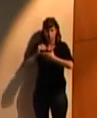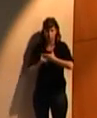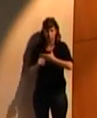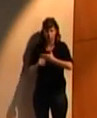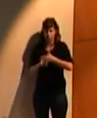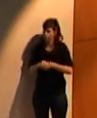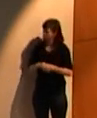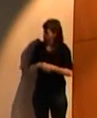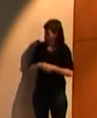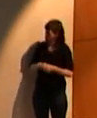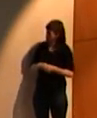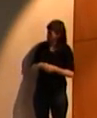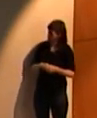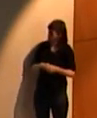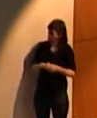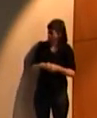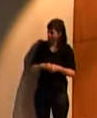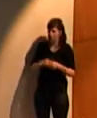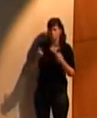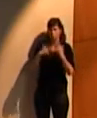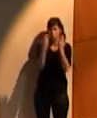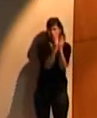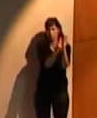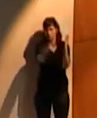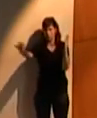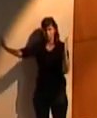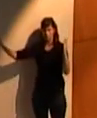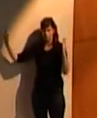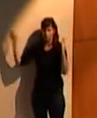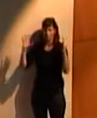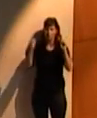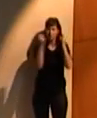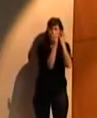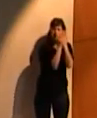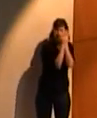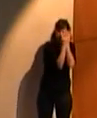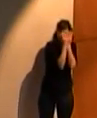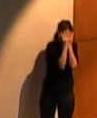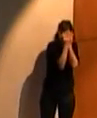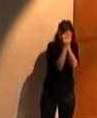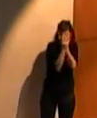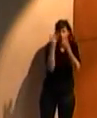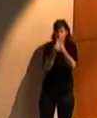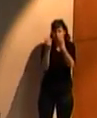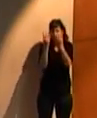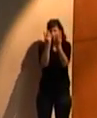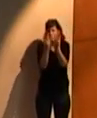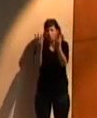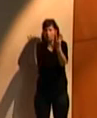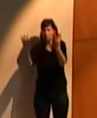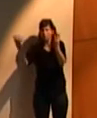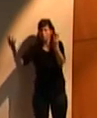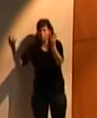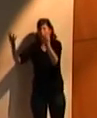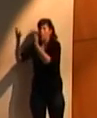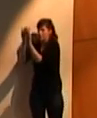Donc, une paroi qui peut être beaucoup plus ouverte à ce niveau-là et qui se referme ensuite avec